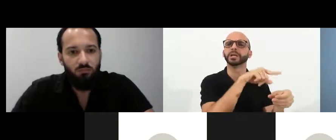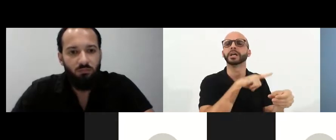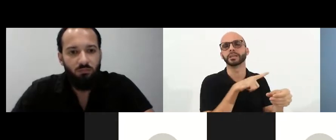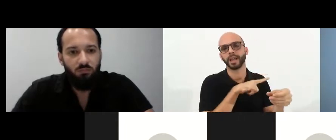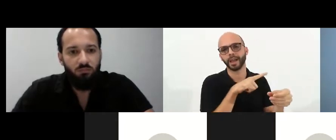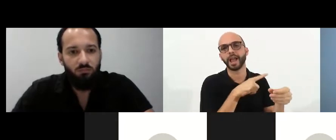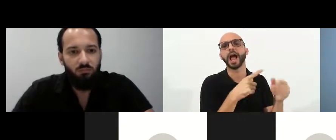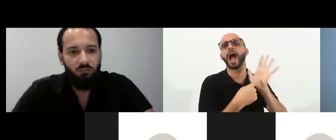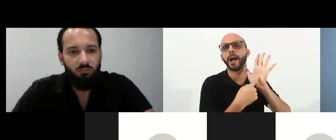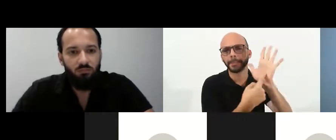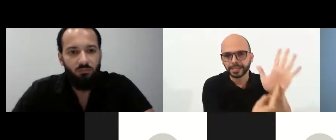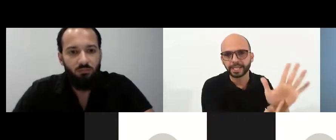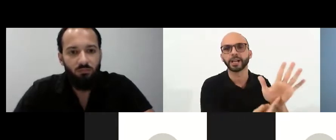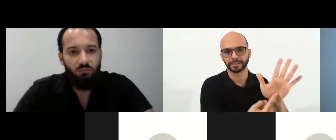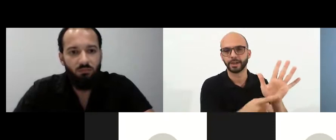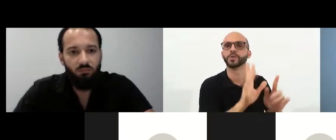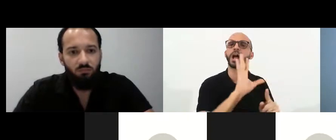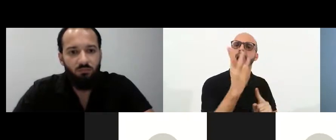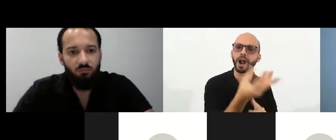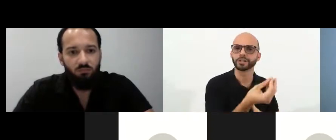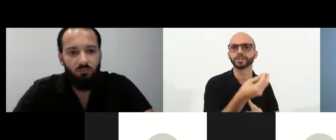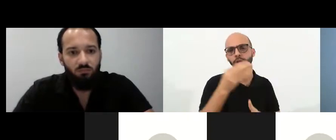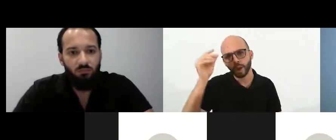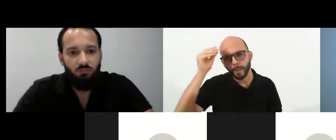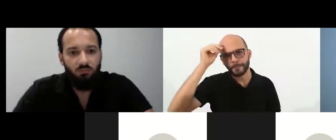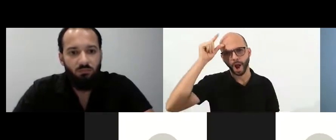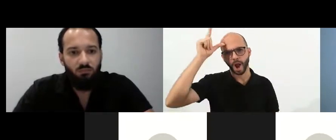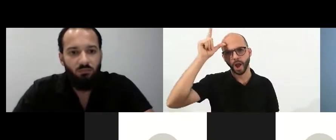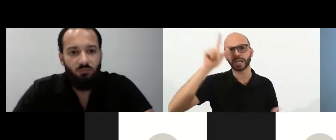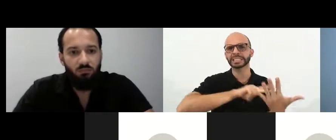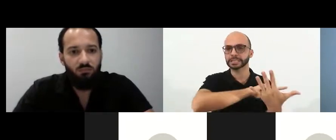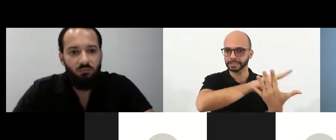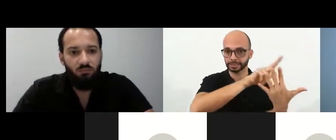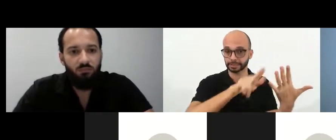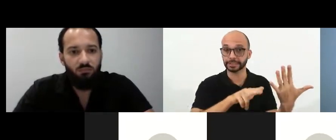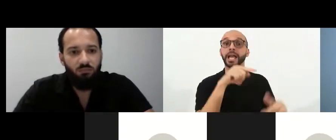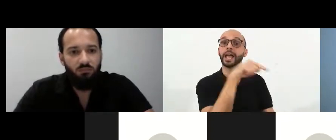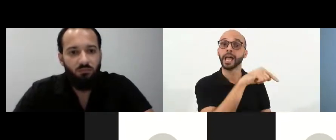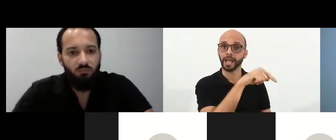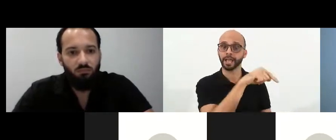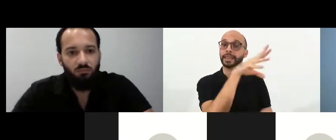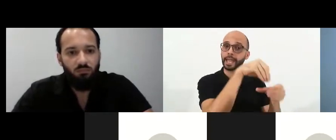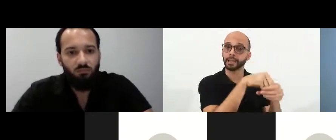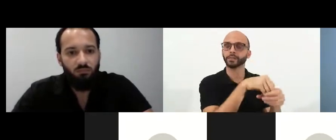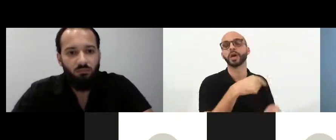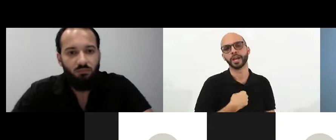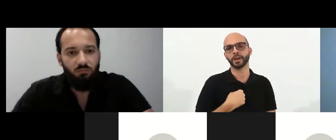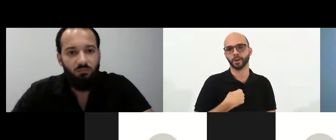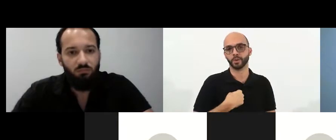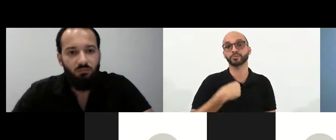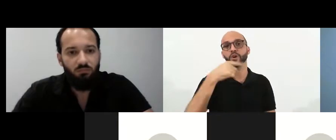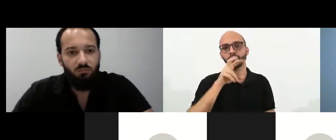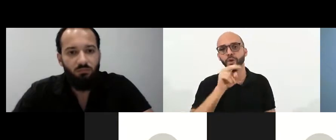Uma semana haverá apresentações de arte e formas culturais, e